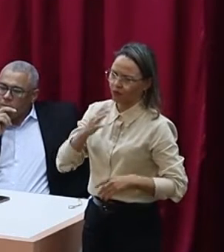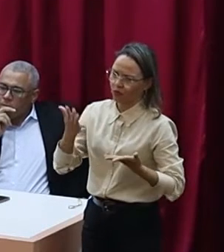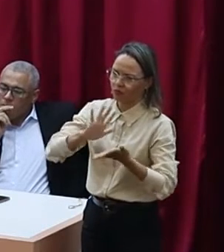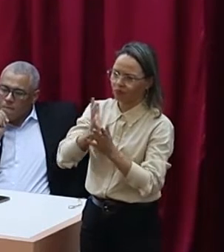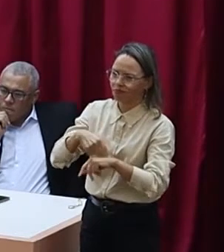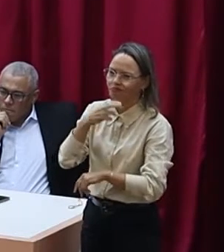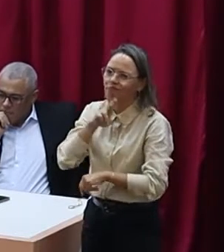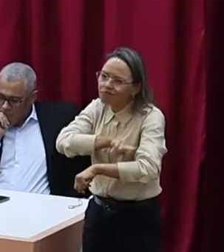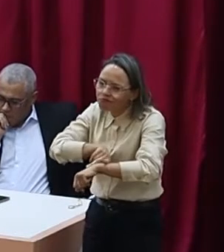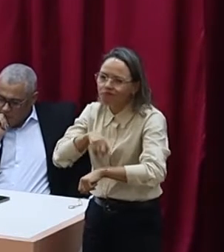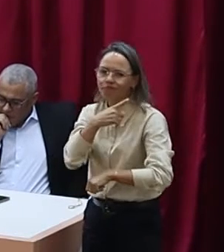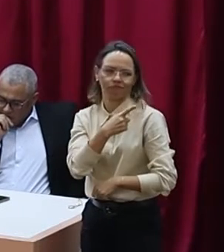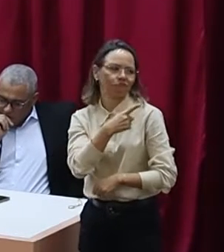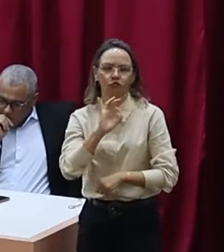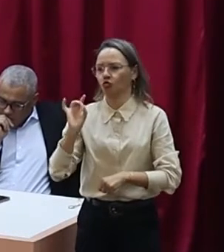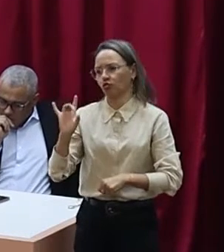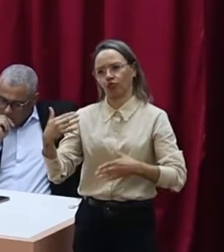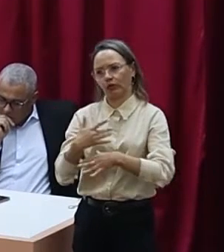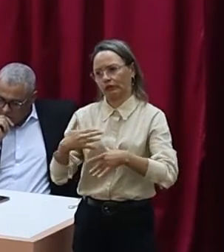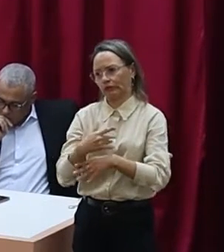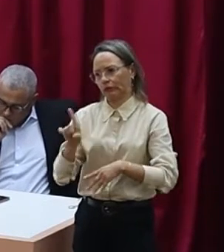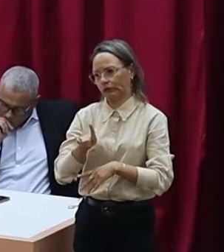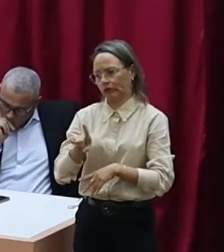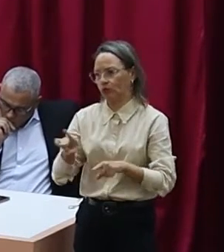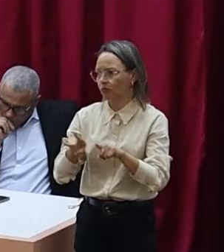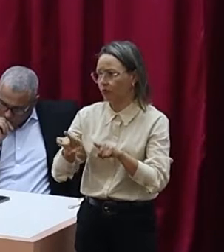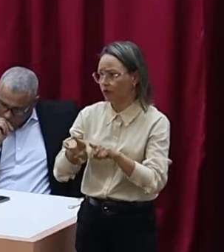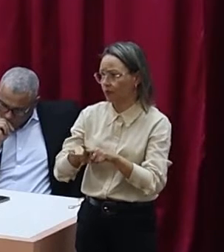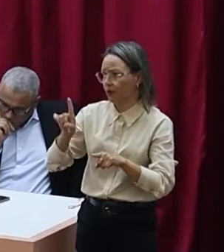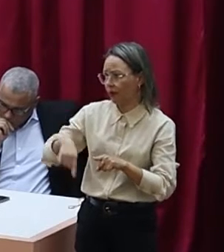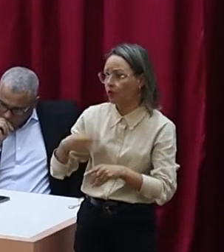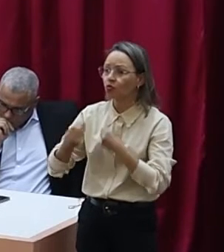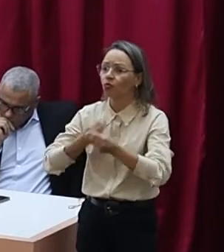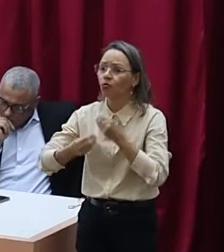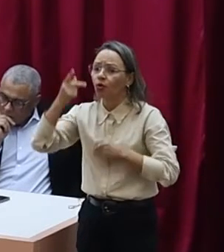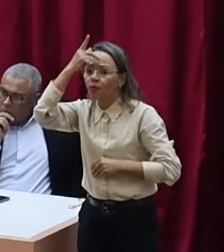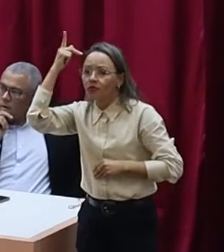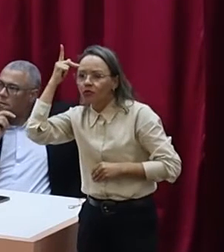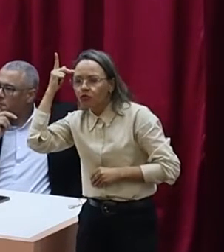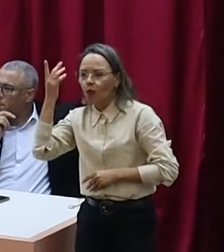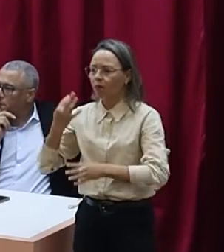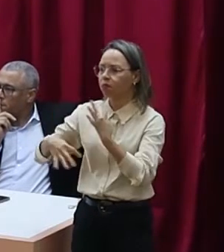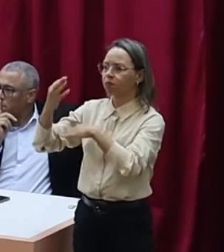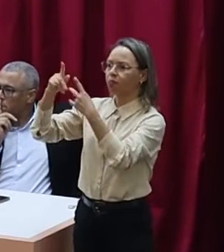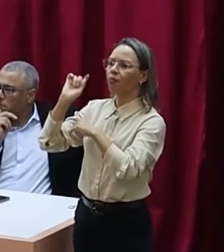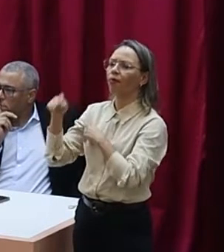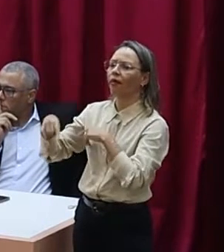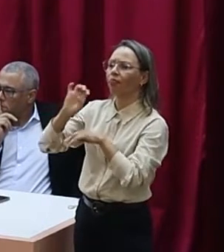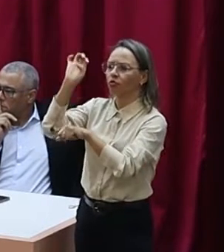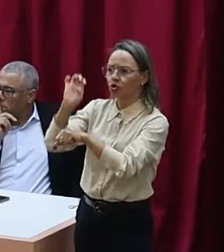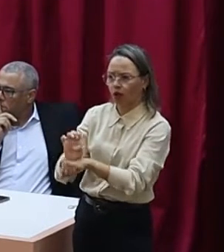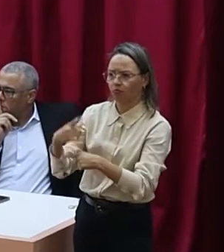não se reflete só no espaço urbano, mas ele se reflete também no modo como as pessoas são tratadas pelo Estado, né? Pensando que a